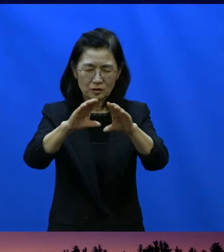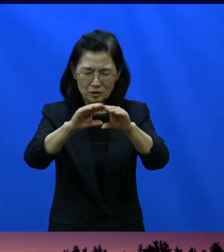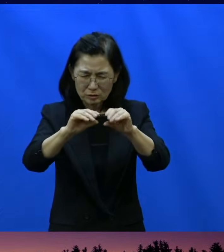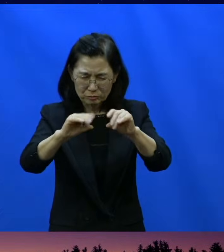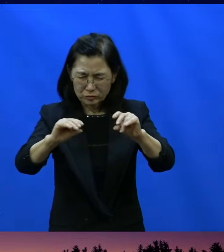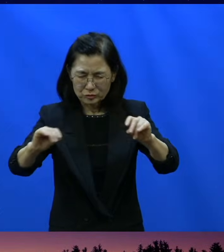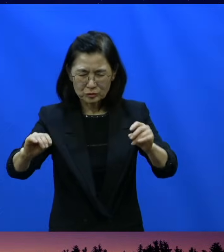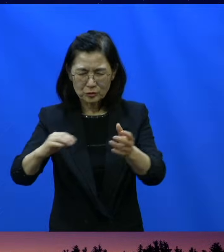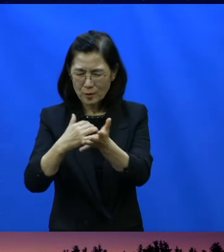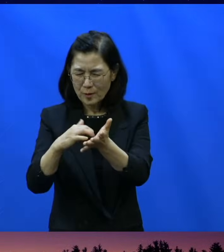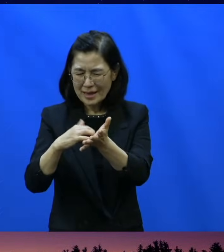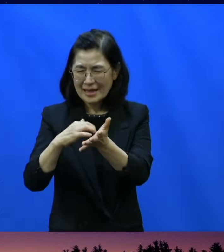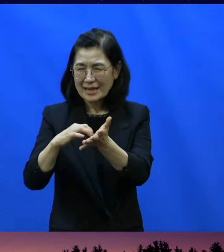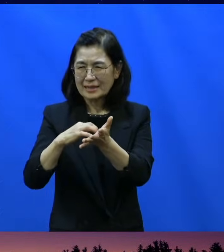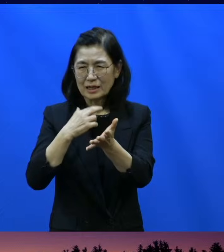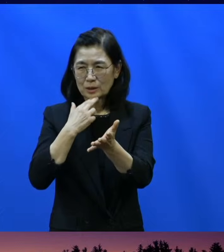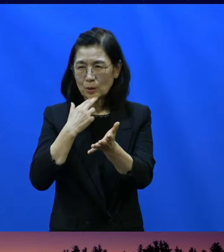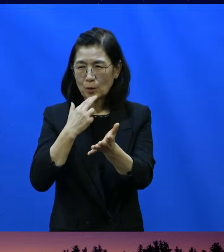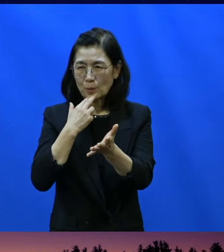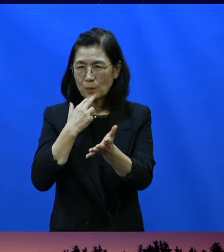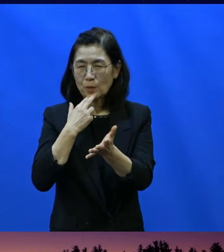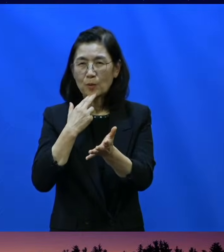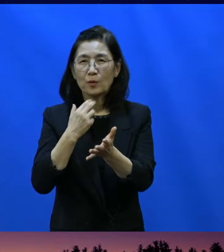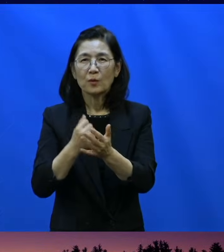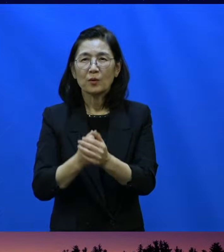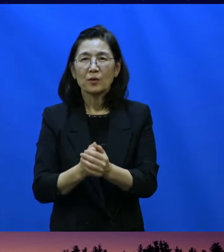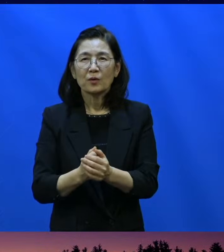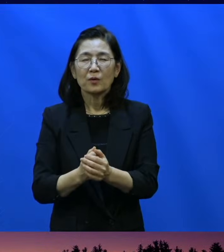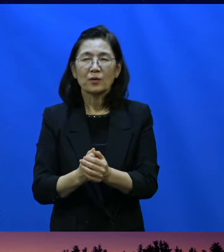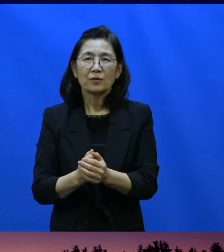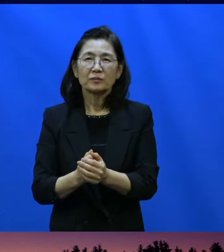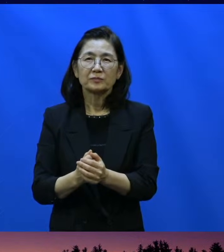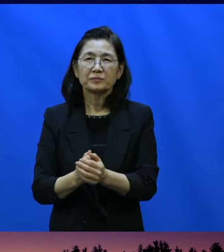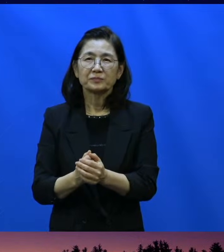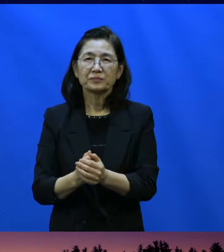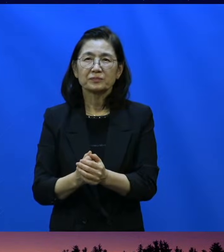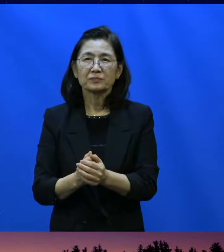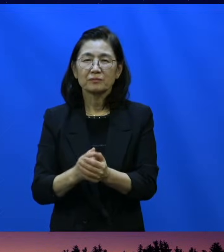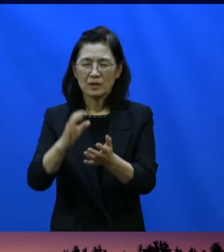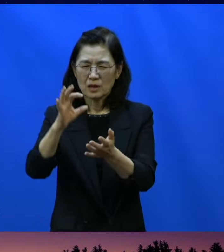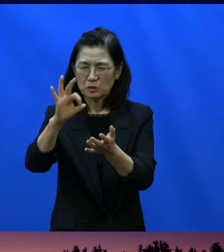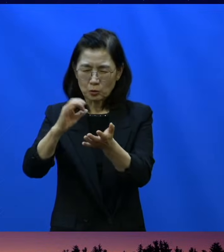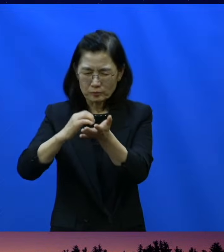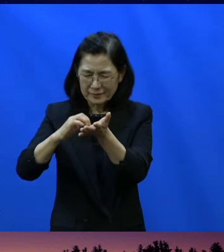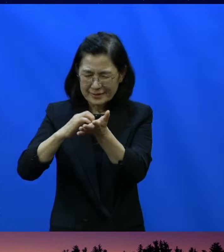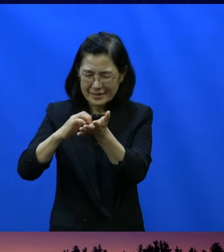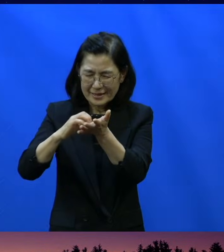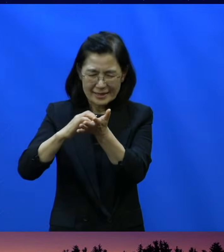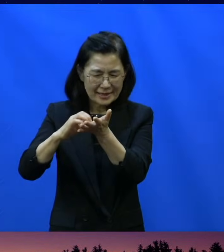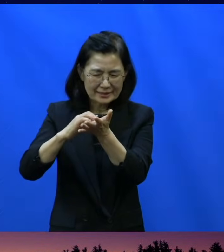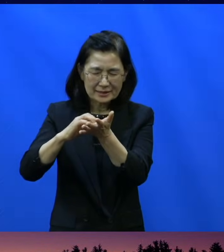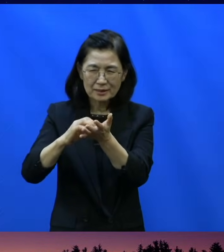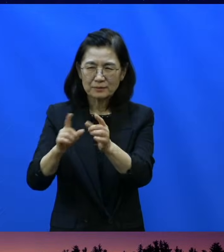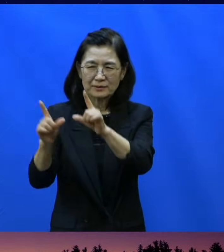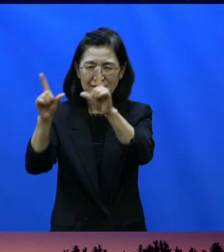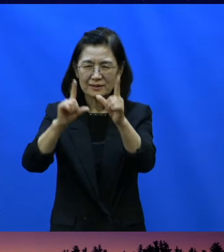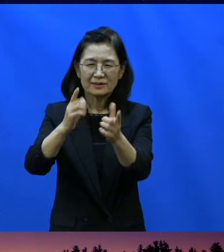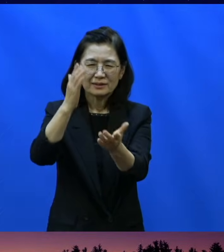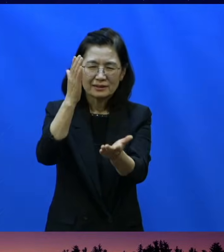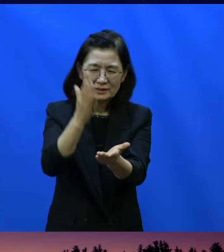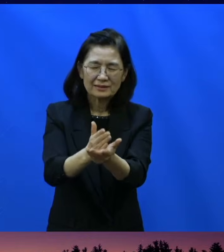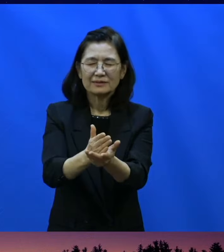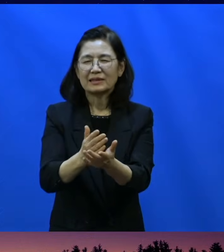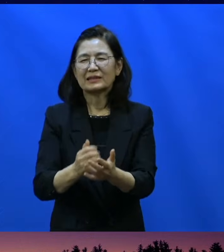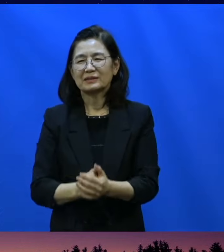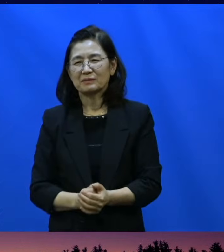계산적이지 않아요. 여러분, 계산적으로 살지 마세요. 계산 탁탁탁탁 떨어지고 장부 탁 하고